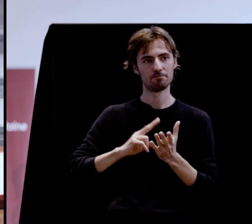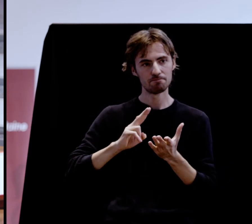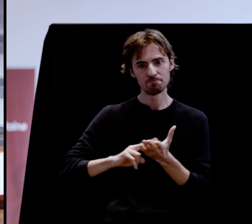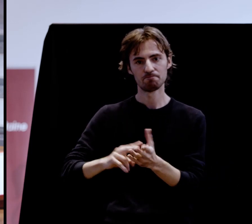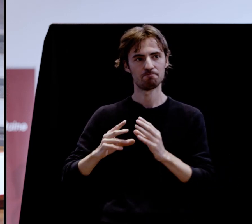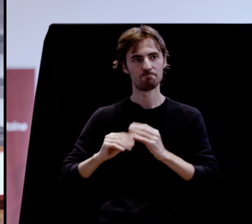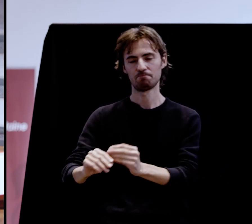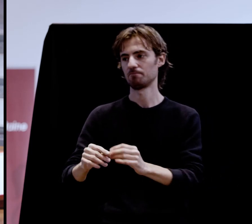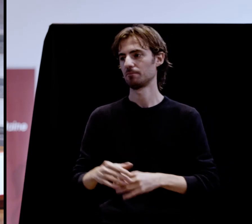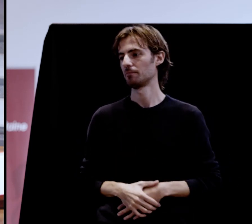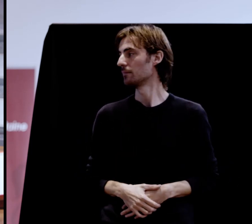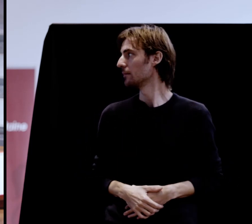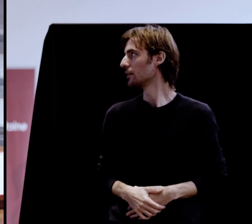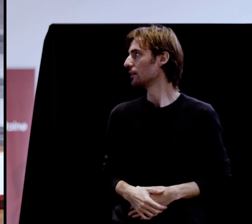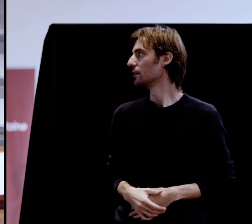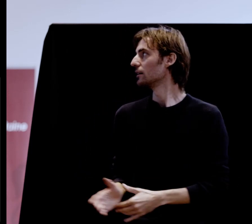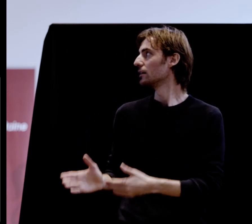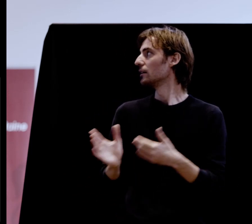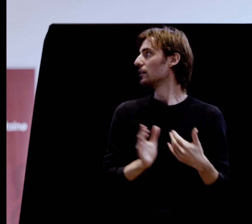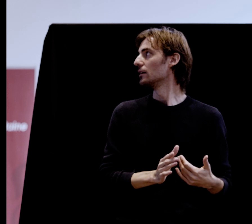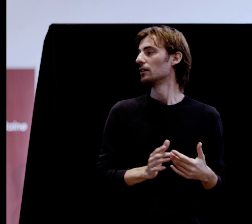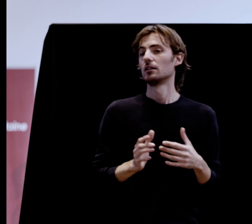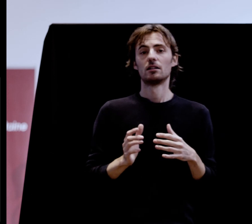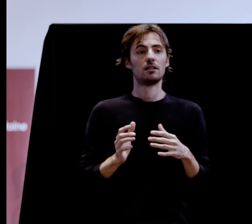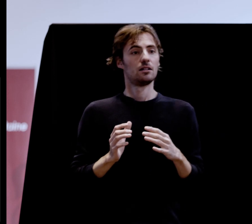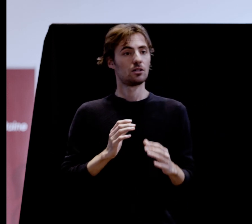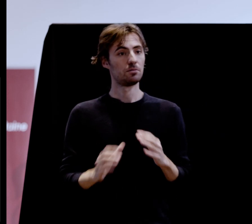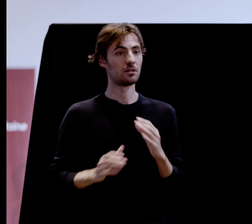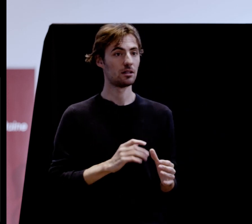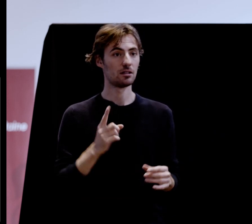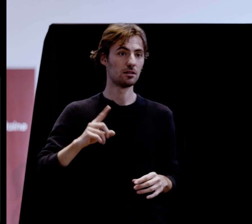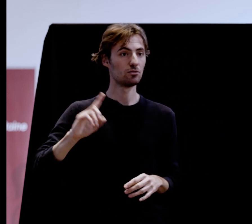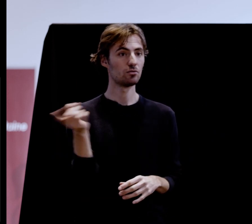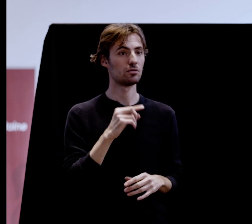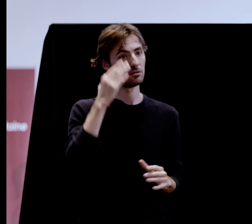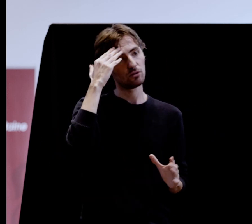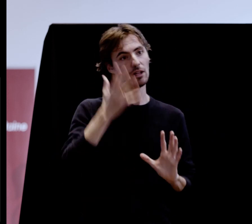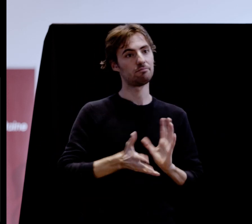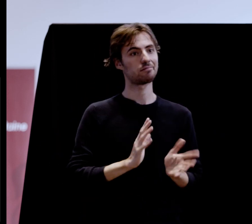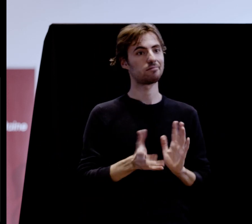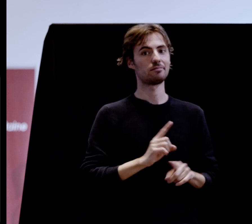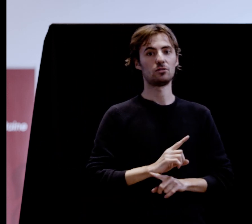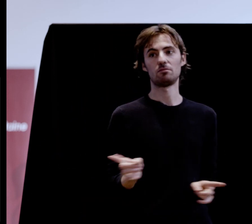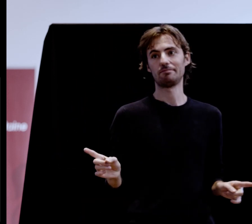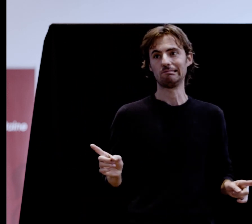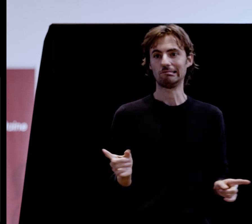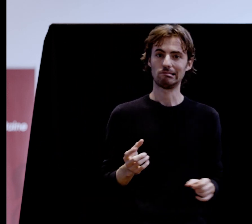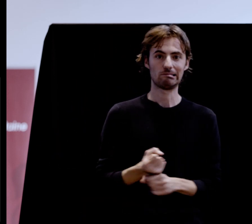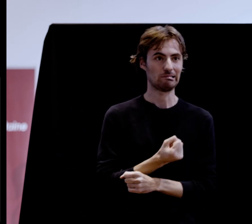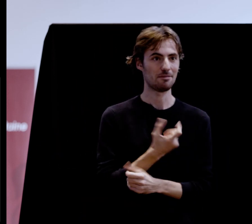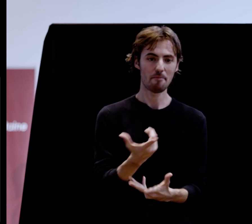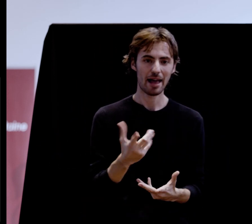pour communiquer. Communiquer, on ne sait pas tout signer, malheureusement, mais on a plein d'outils